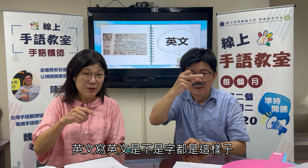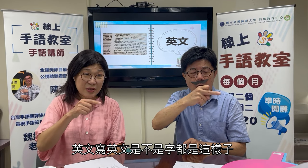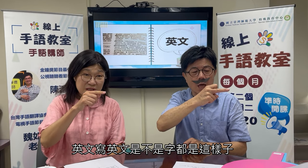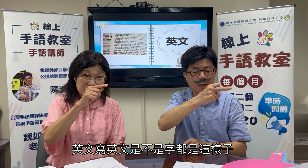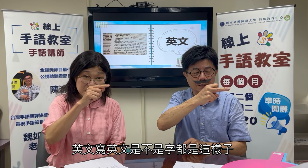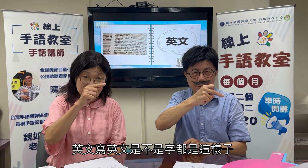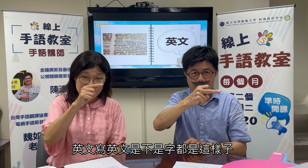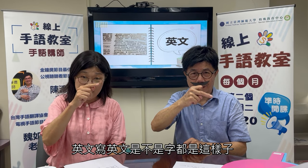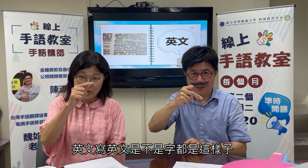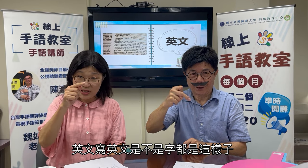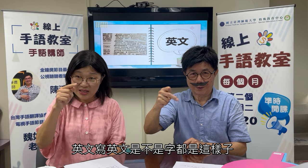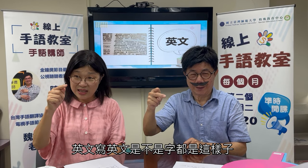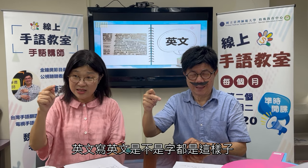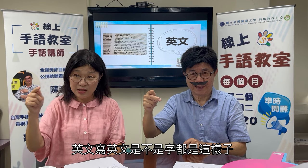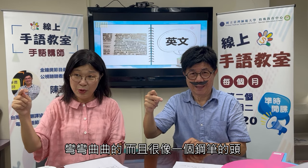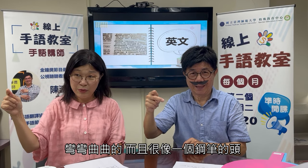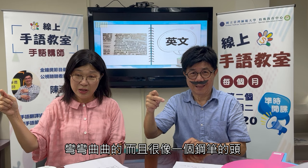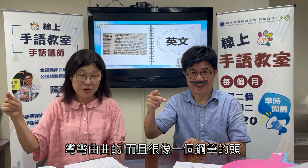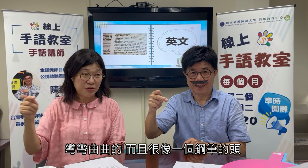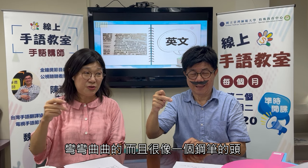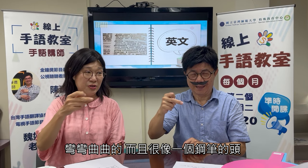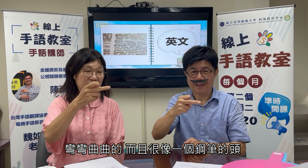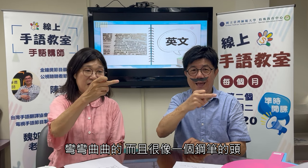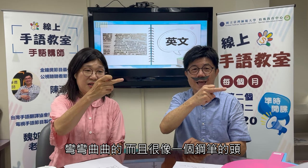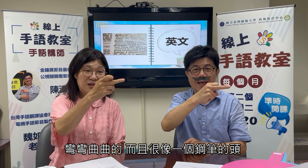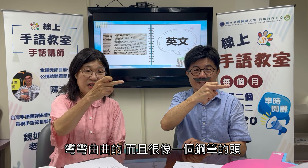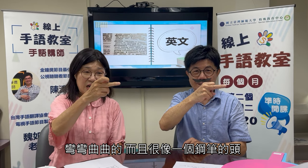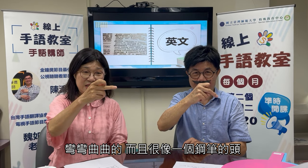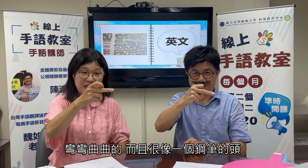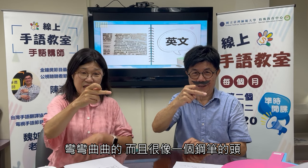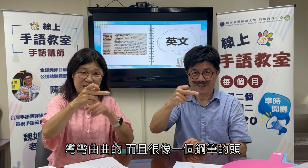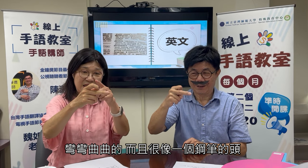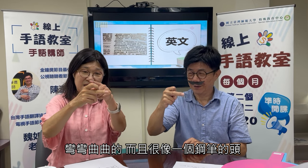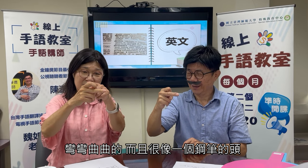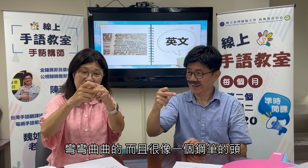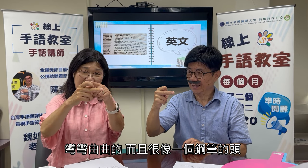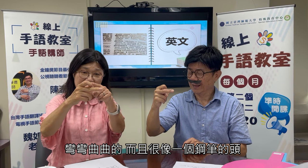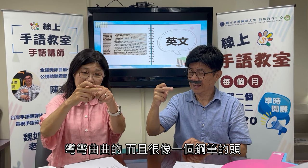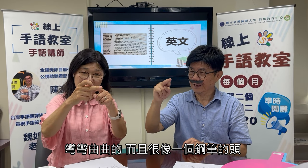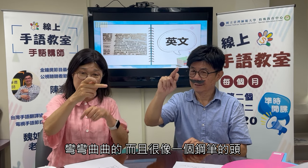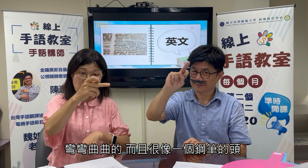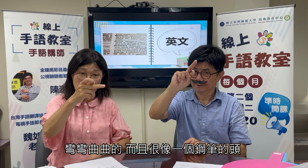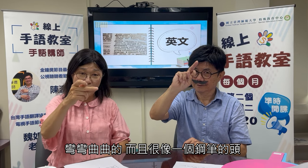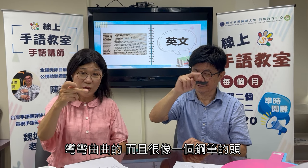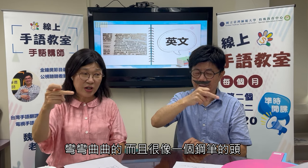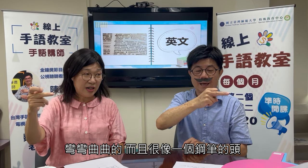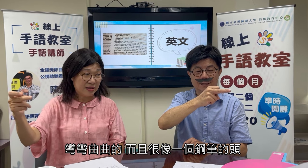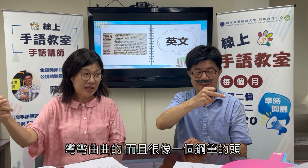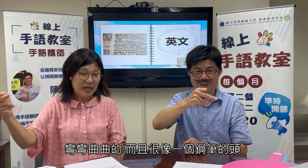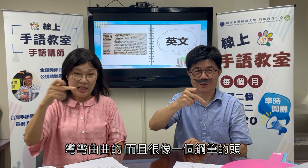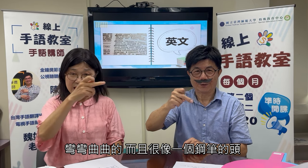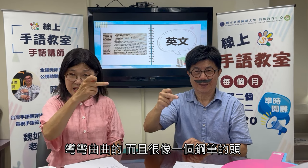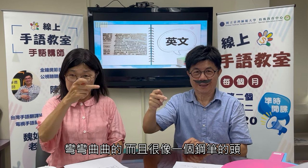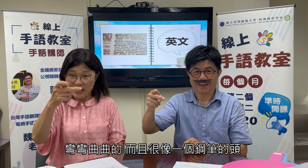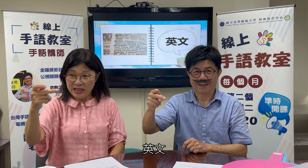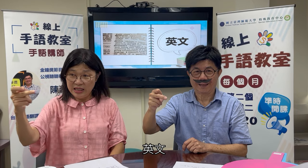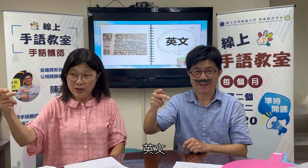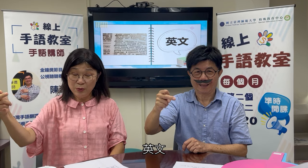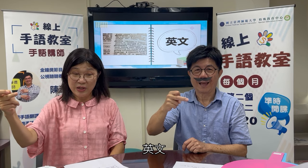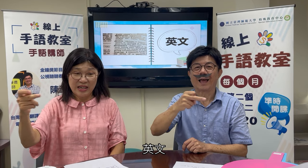文是不是字都是这样子弯弯曲曲的，而且很像一个钢笔的头。英